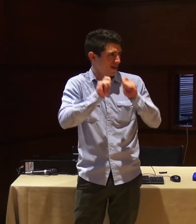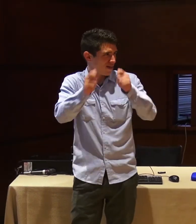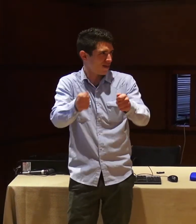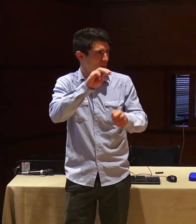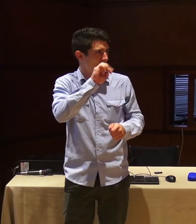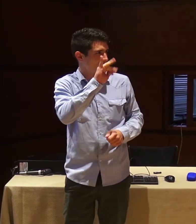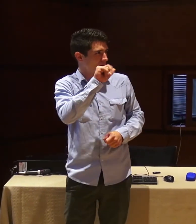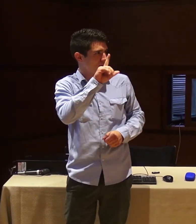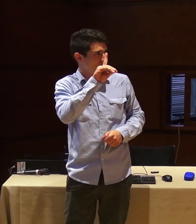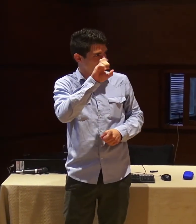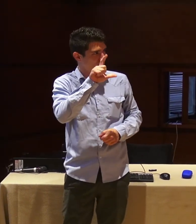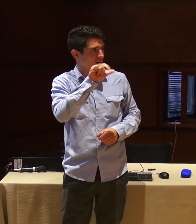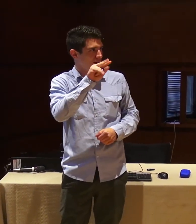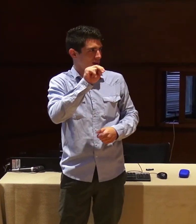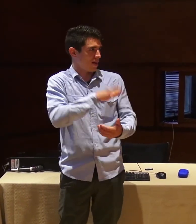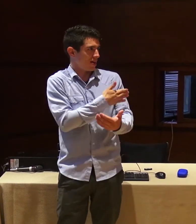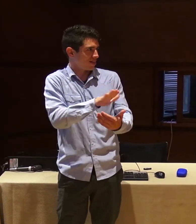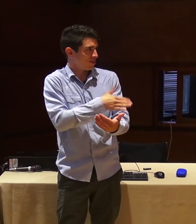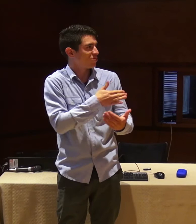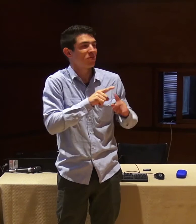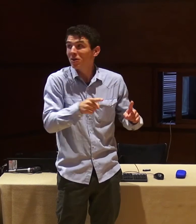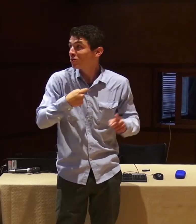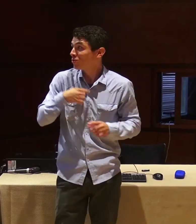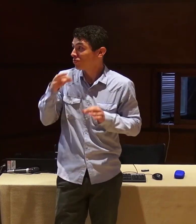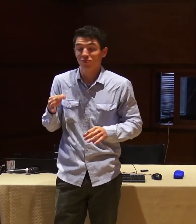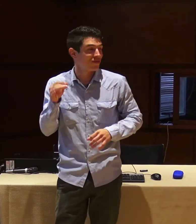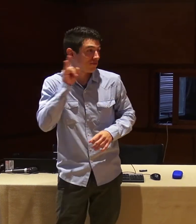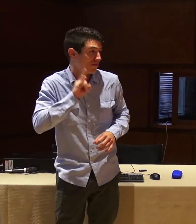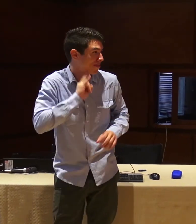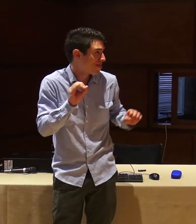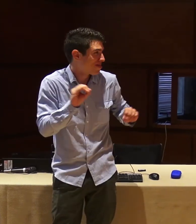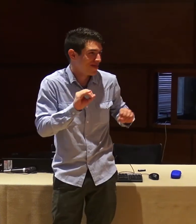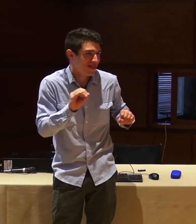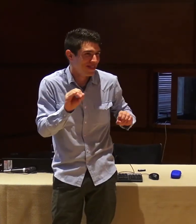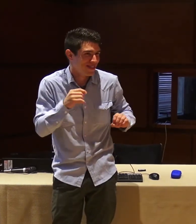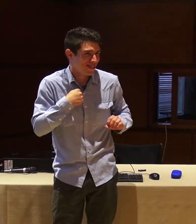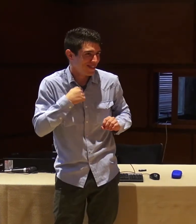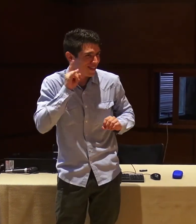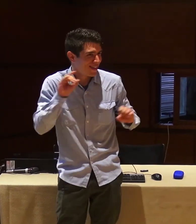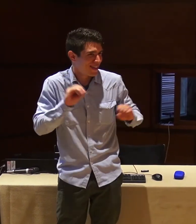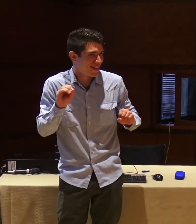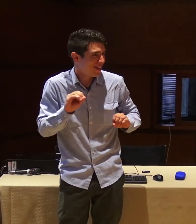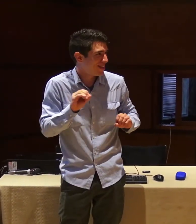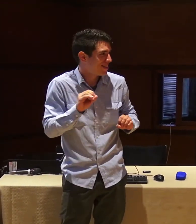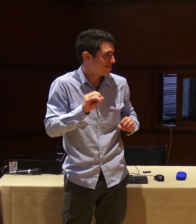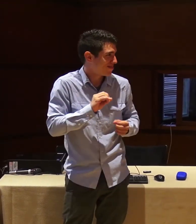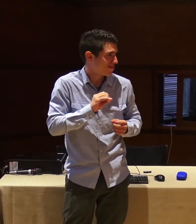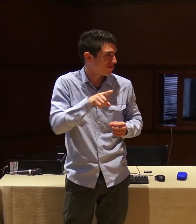Esta fue una de las canciones más populares y que ha tenido un gran reconocimiento. Se la dedicó a Matilde Lina, el amor